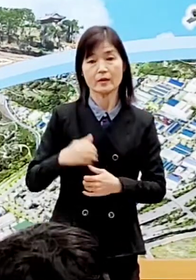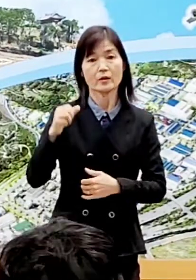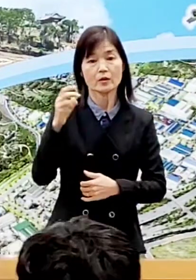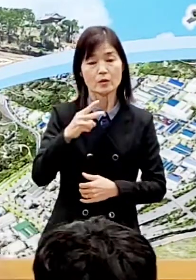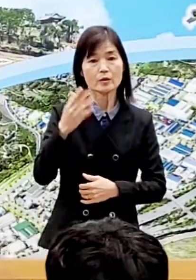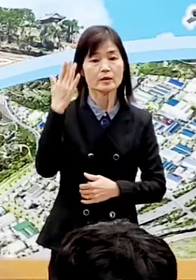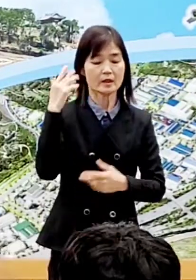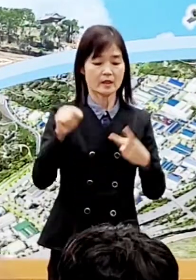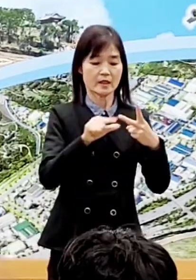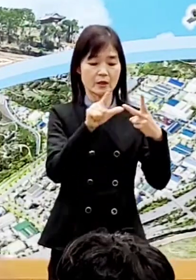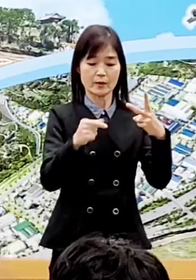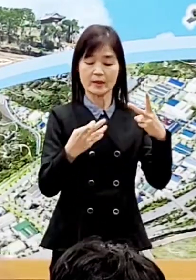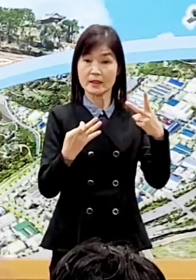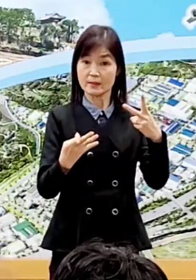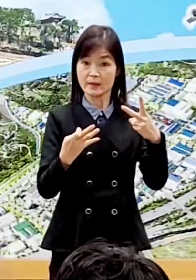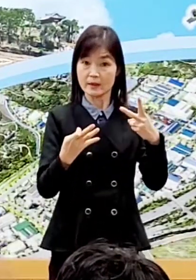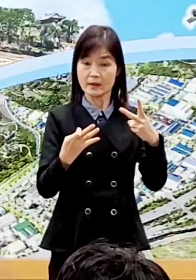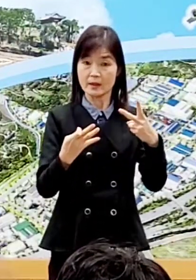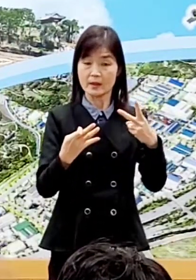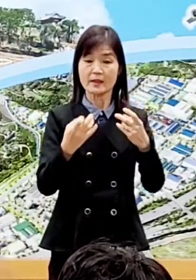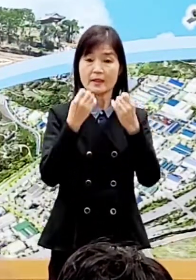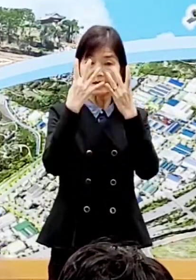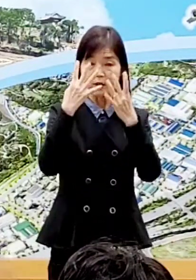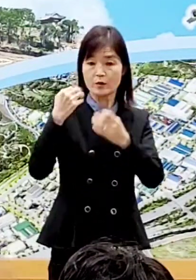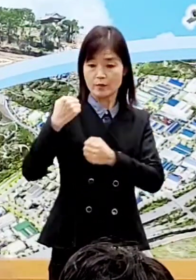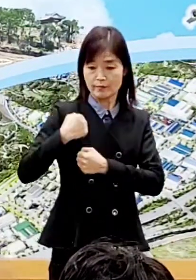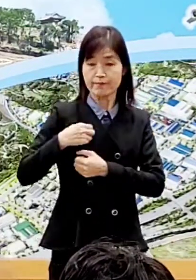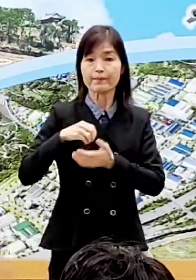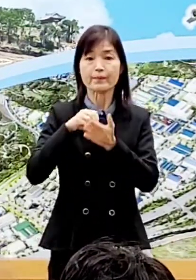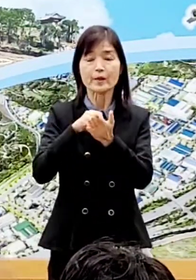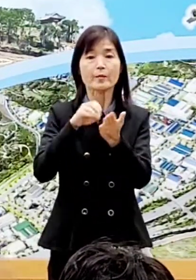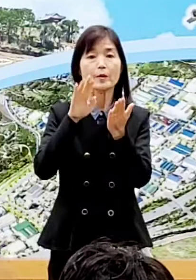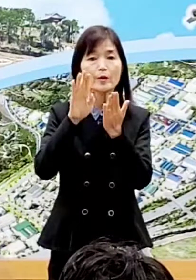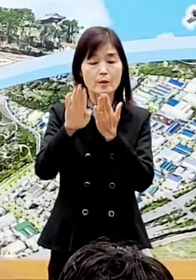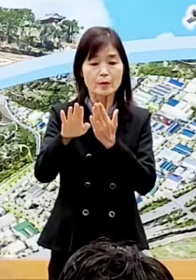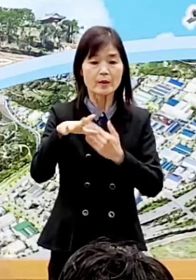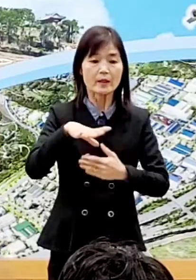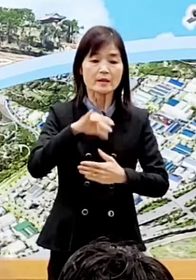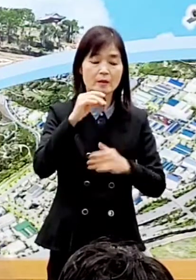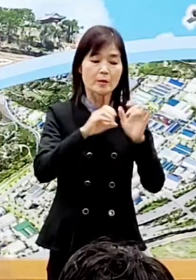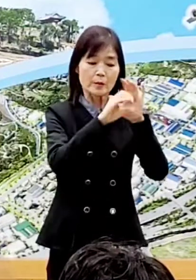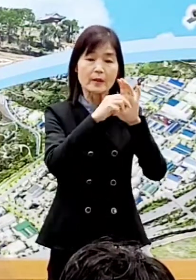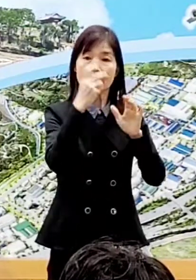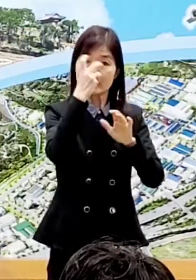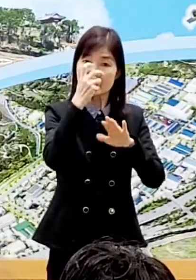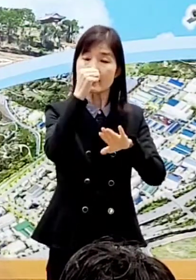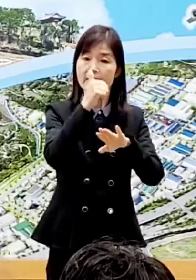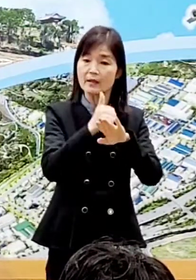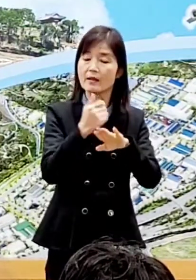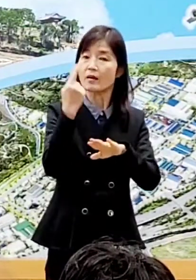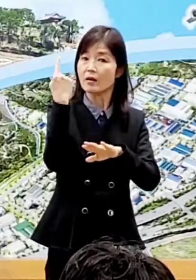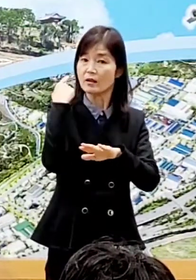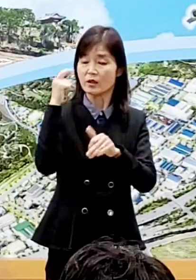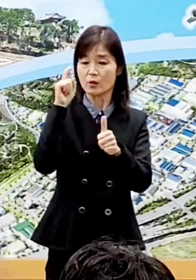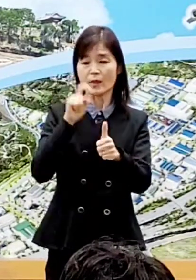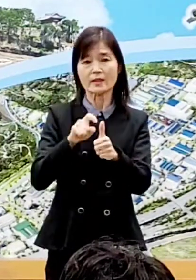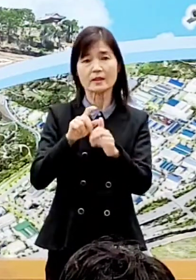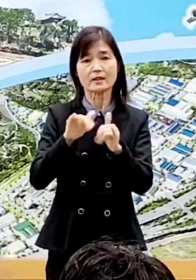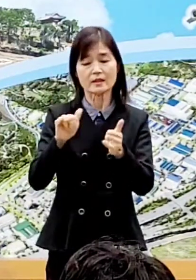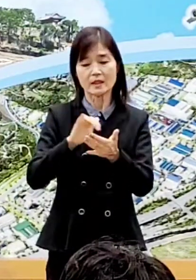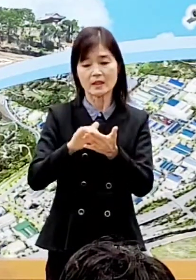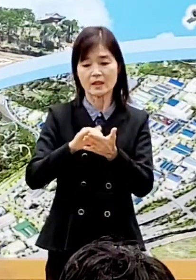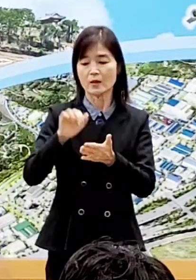또한 지난 14일 신규 입소 후 초회 검사 결과 어제 양성 판정을